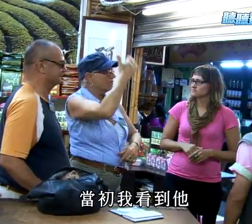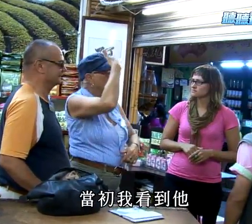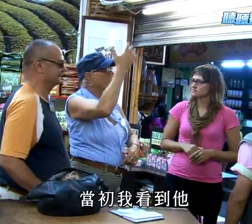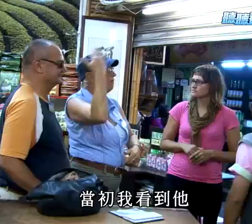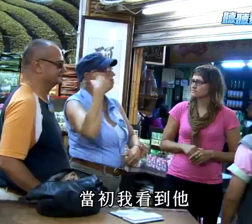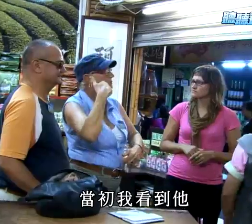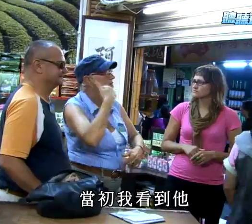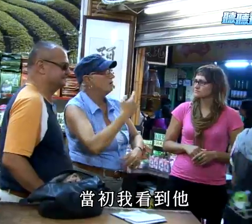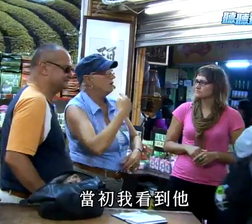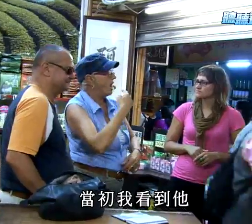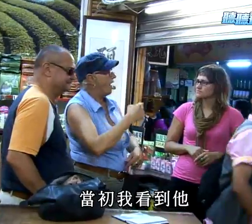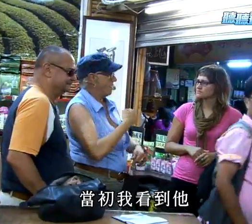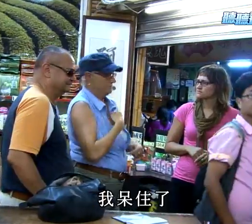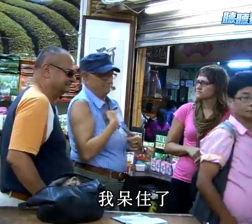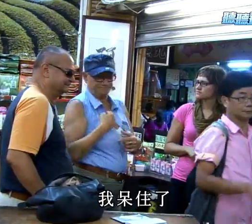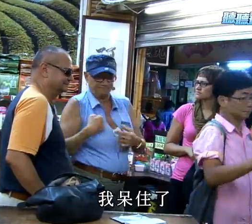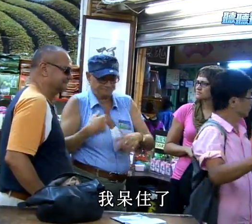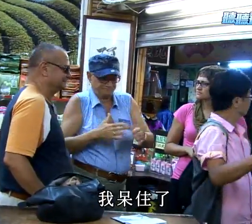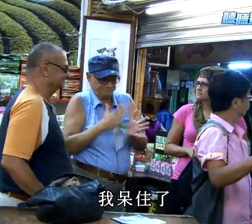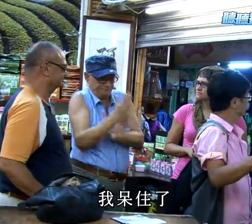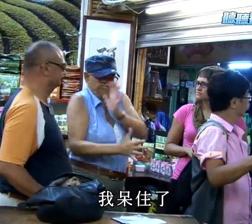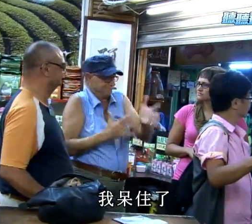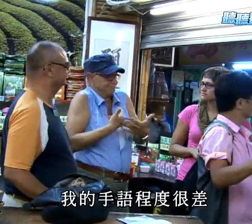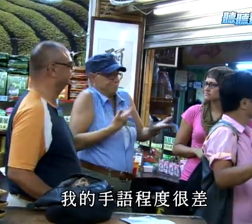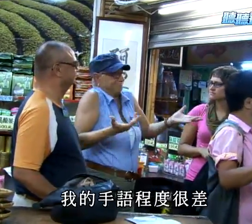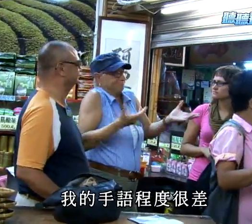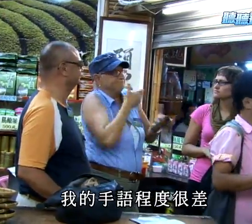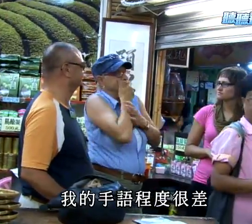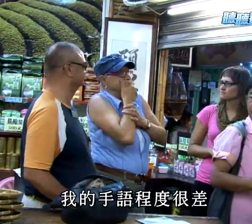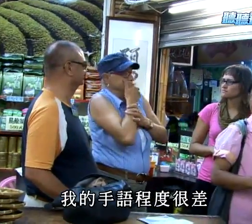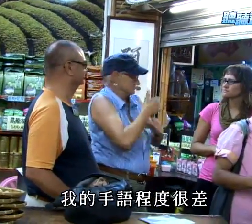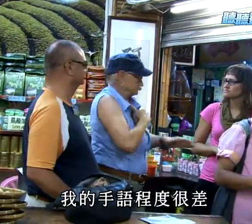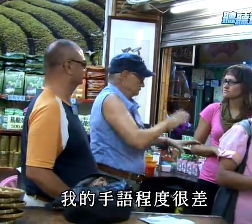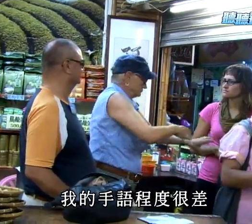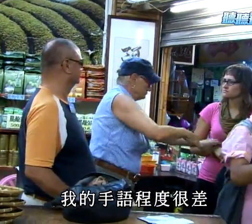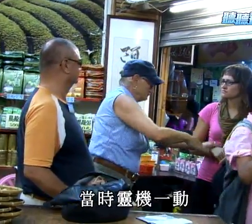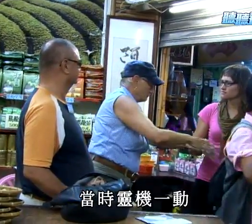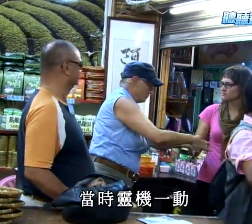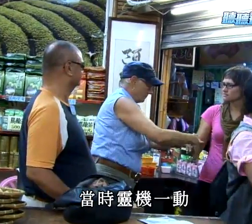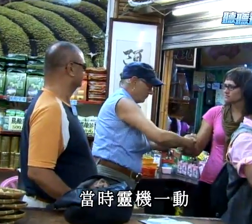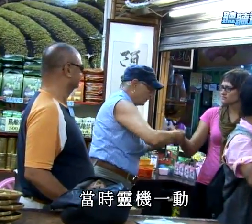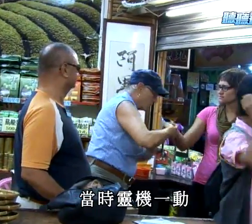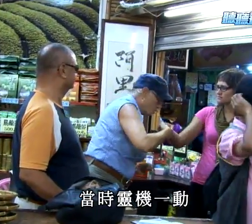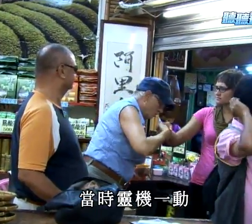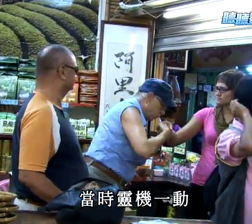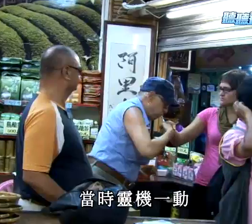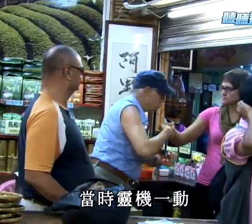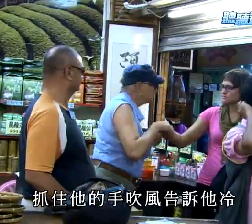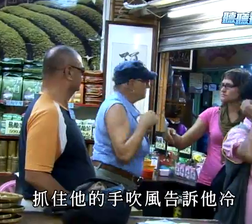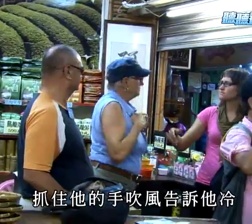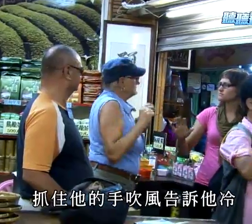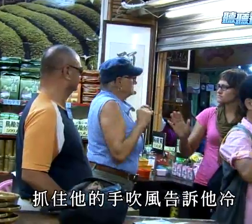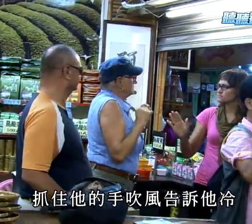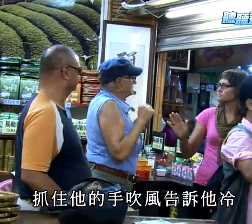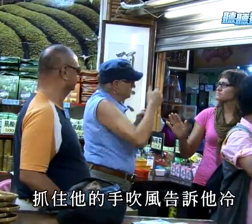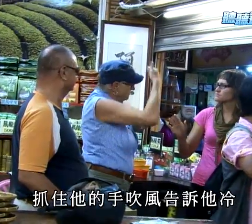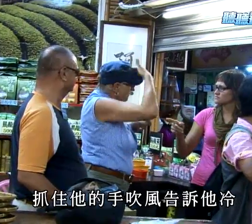我看到他，我呆住了，我的手语程度很差，当时呢灵机一动，抓住他的手吹风，告诉他